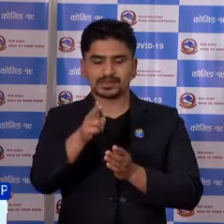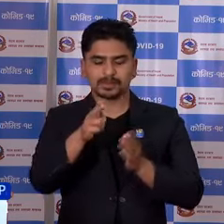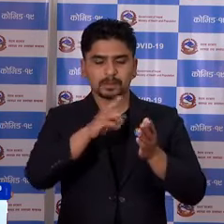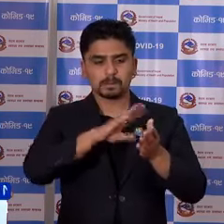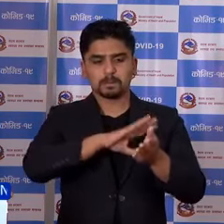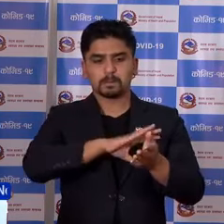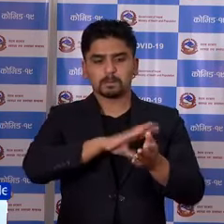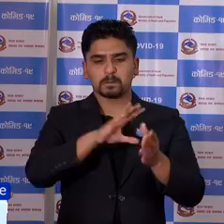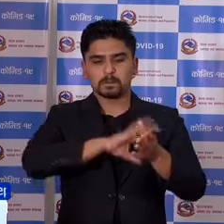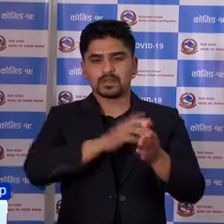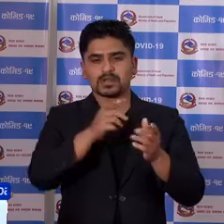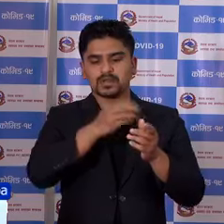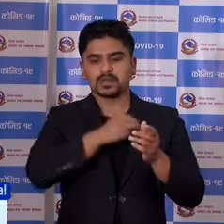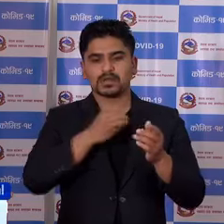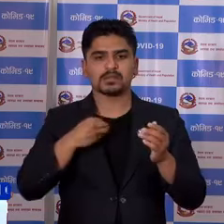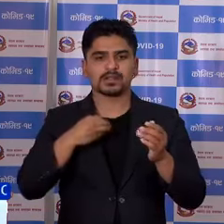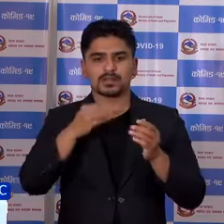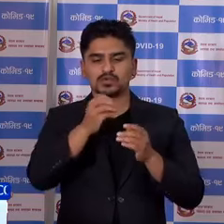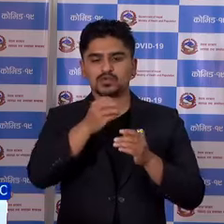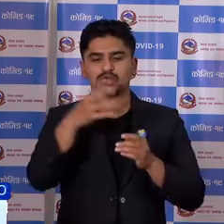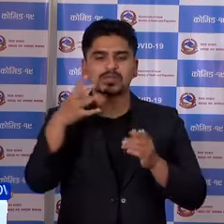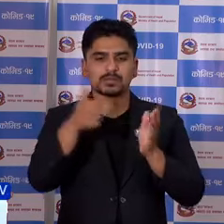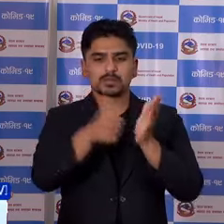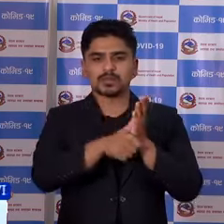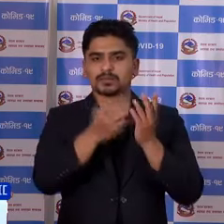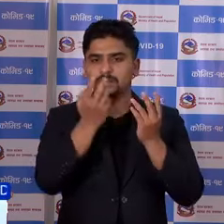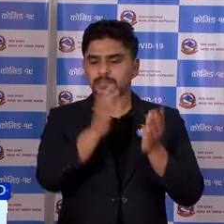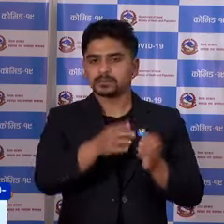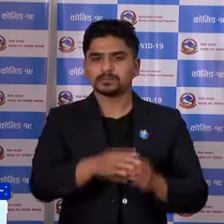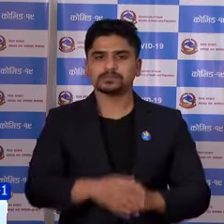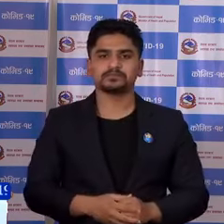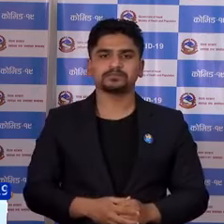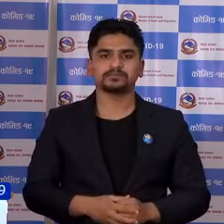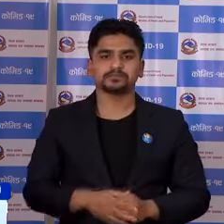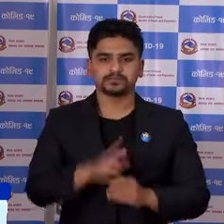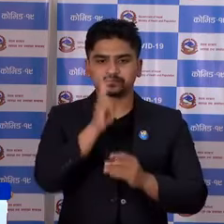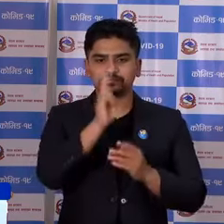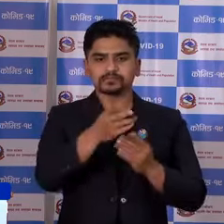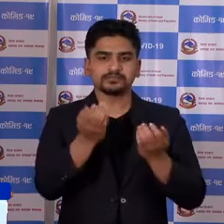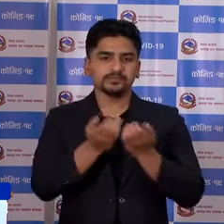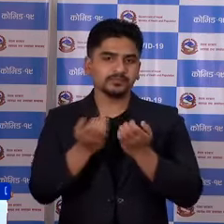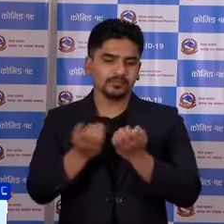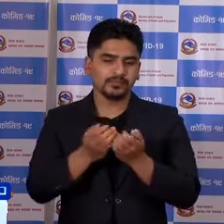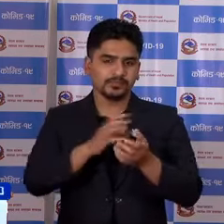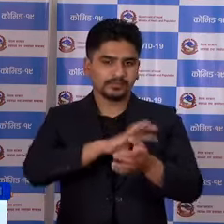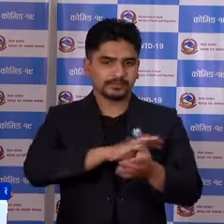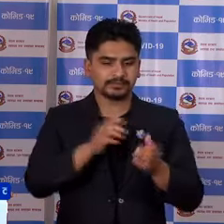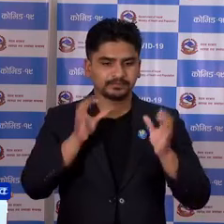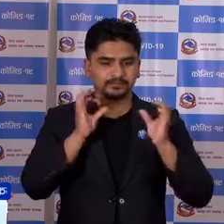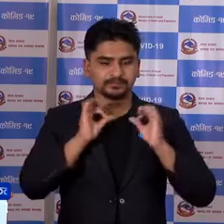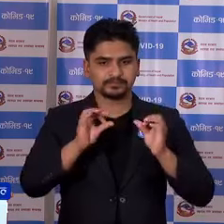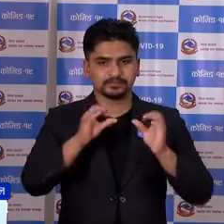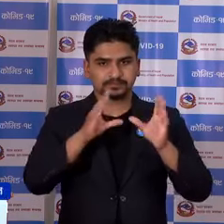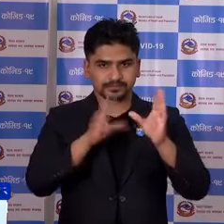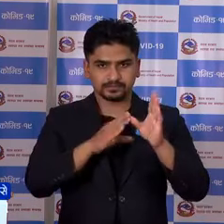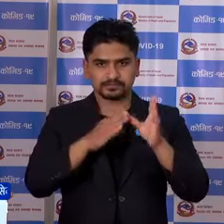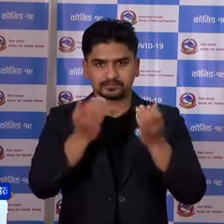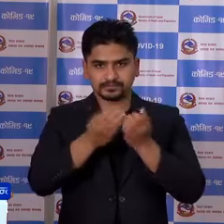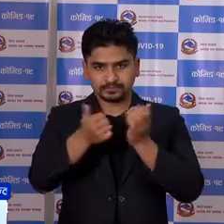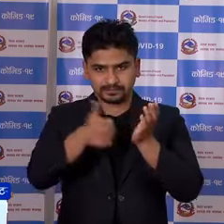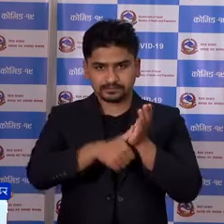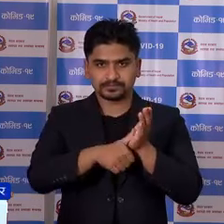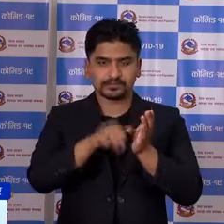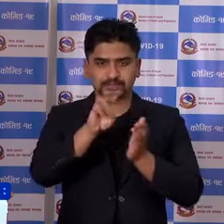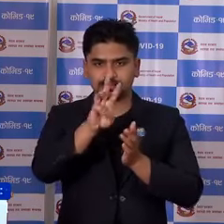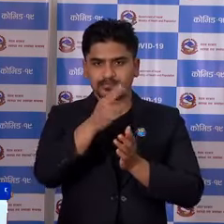अस्पताल सुर्खेतको प्रयोगशालामा परीक्षण गरिएको थियो। त्यसै गरी प्रदेशिक प्रयोगशाला गण्डकीमा गरिएको